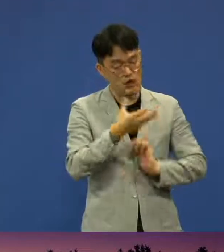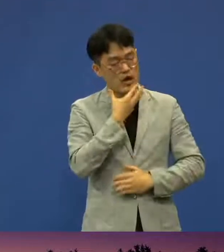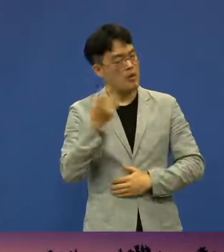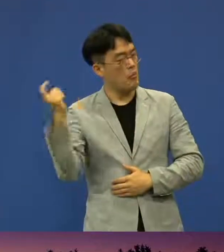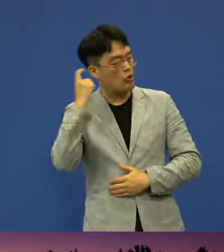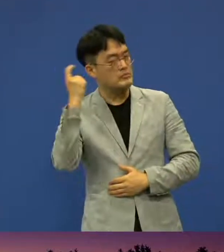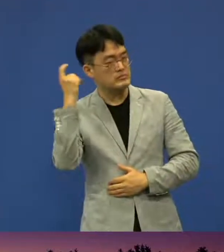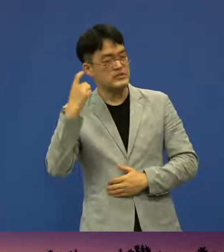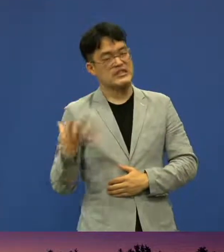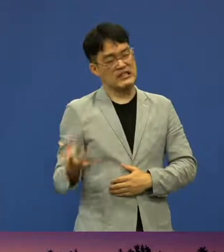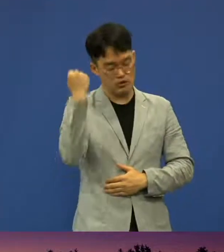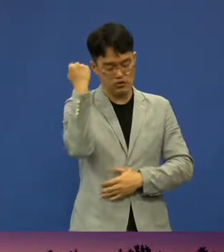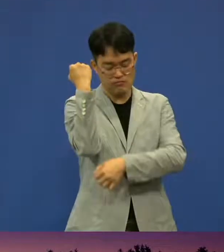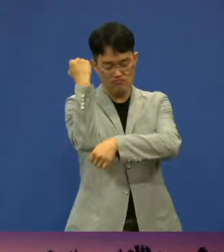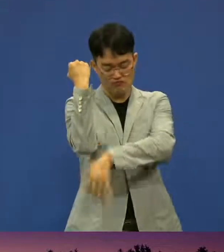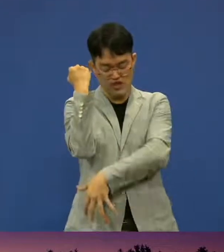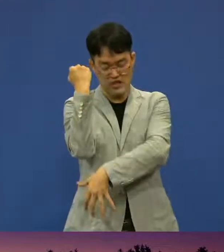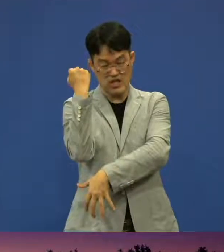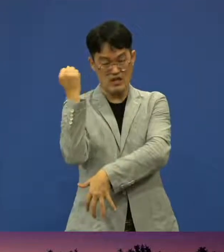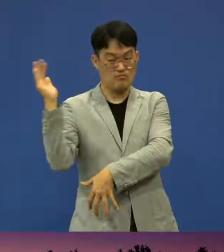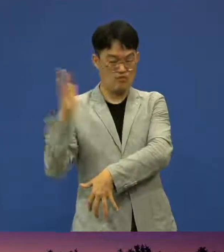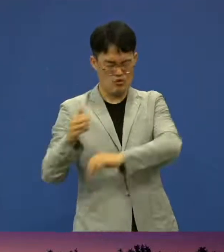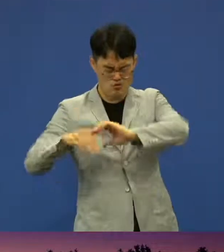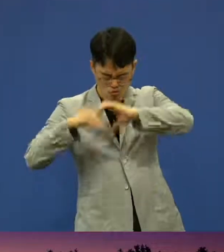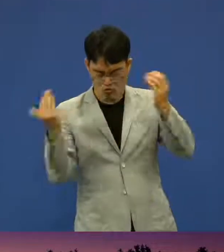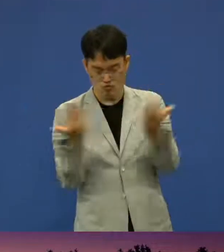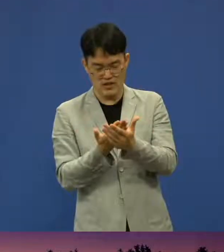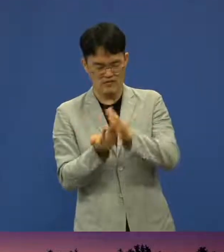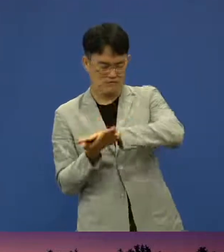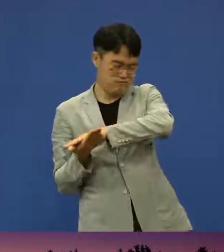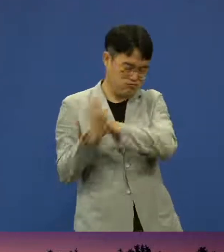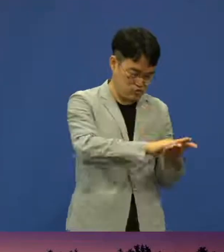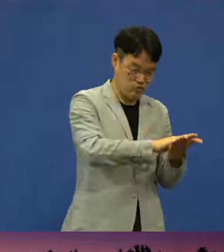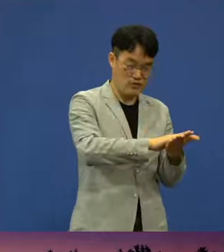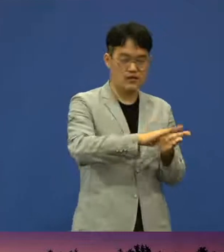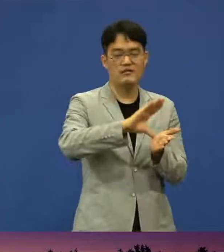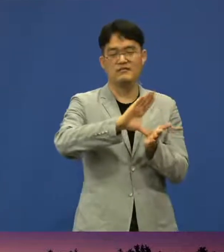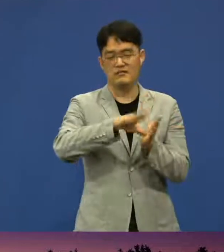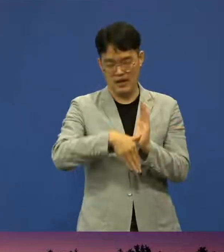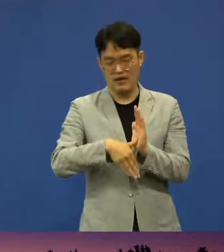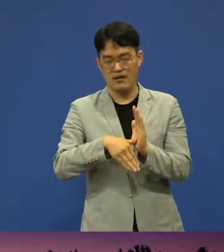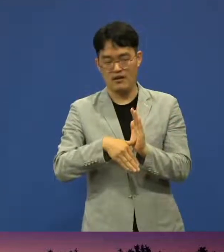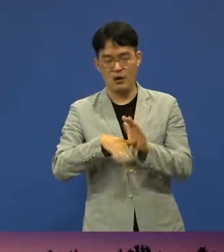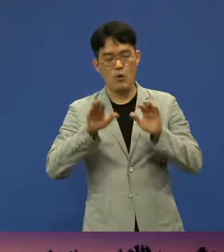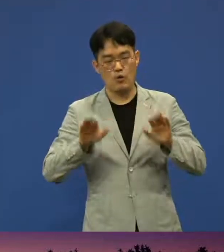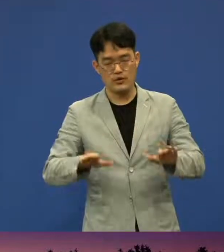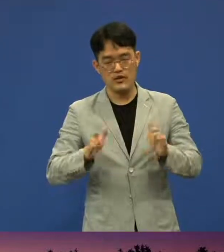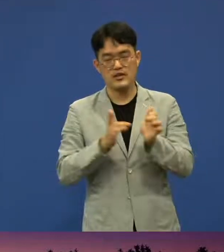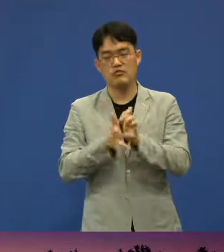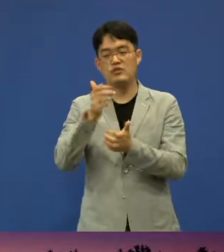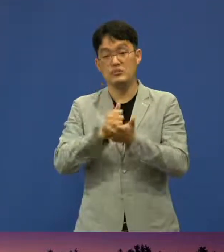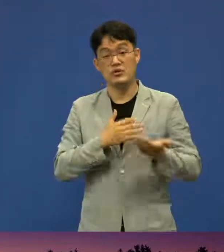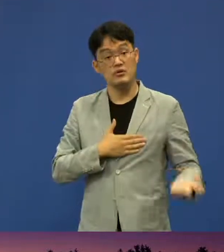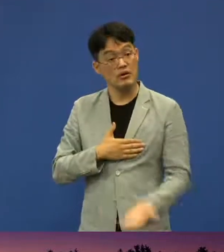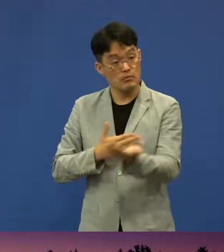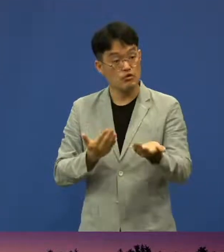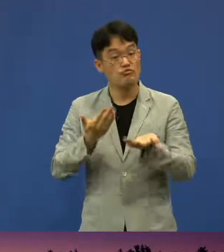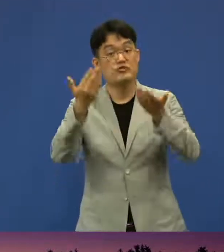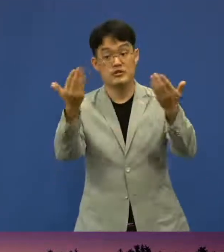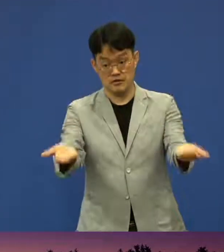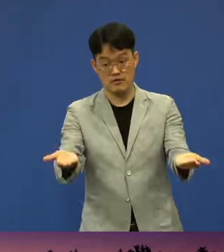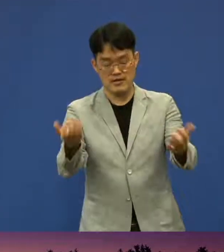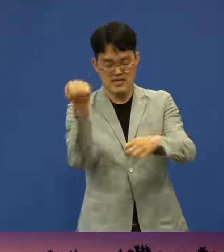급진적으로 바꾸어 준다는 생각을 합니다. 오늘 저는 여러분들과 함께 예수님께서 우리들에게 주셨던 굉장히 근본적인 그런